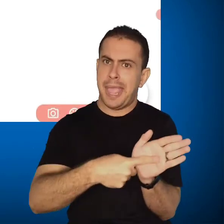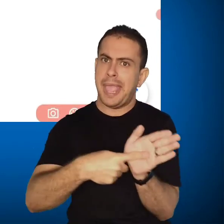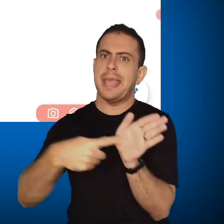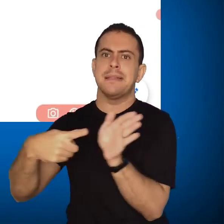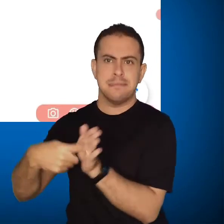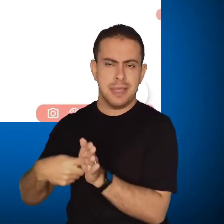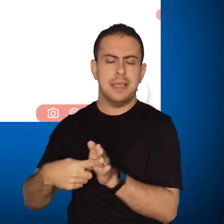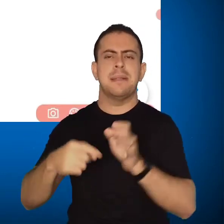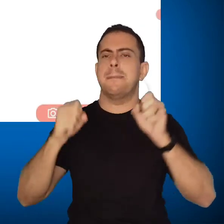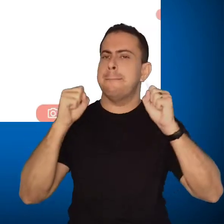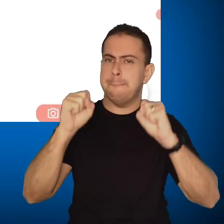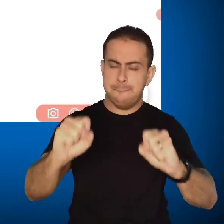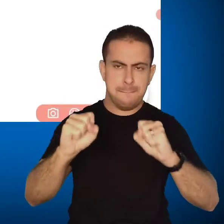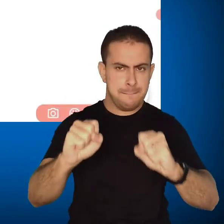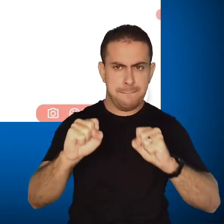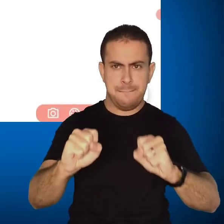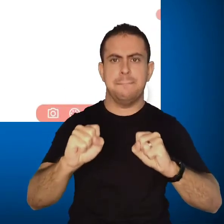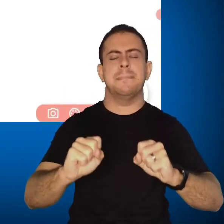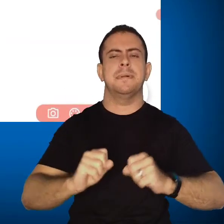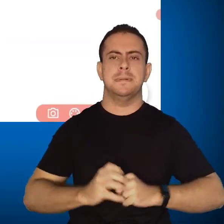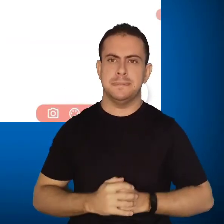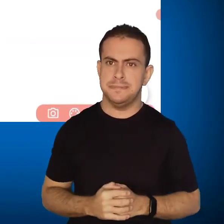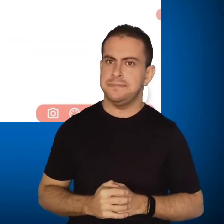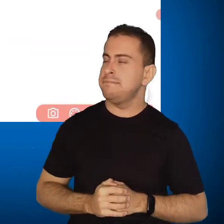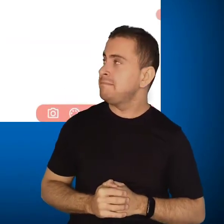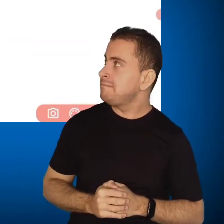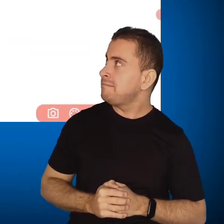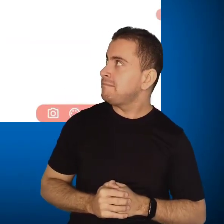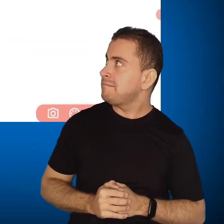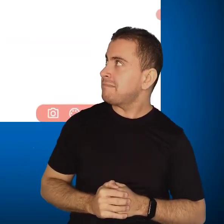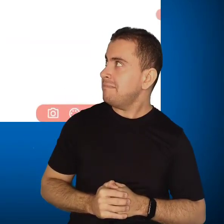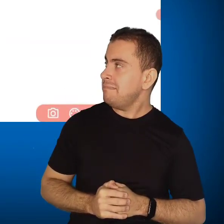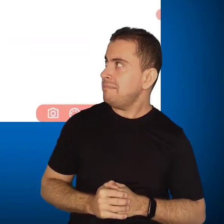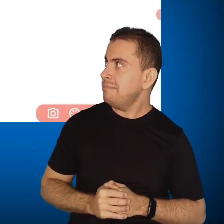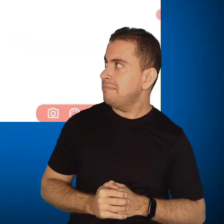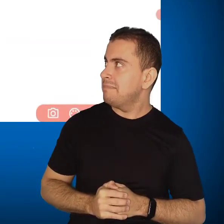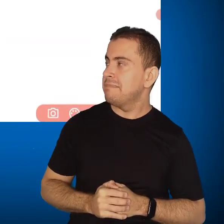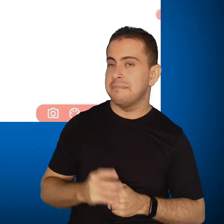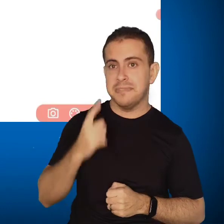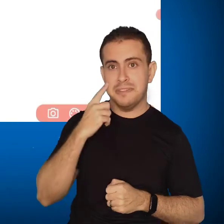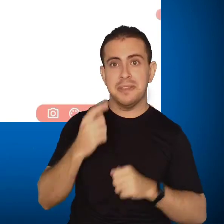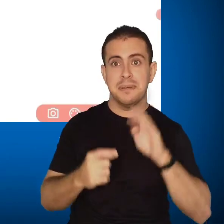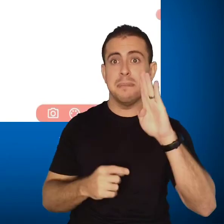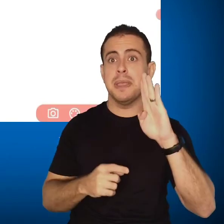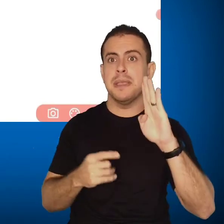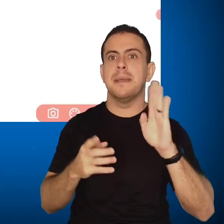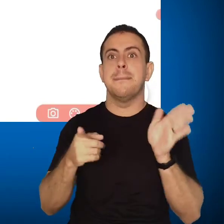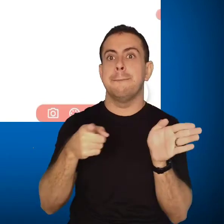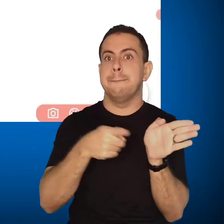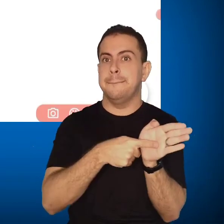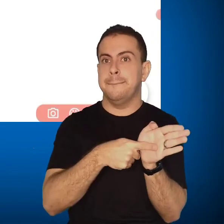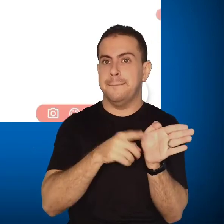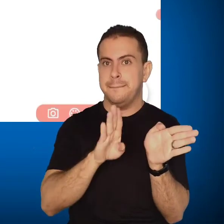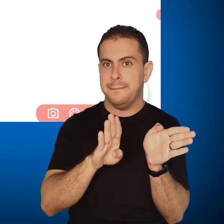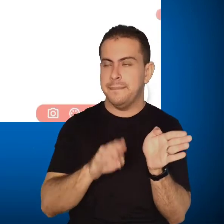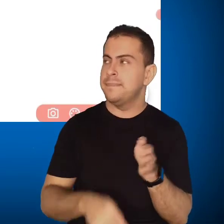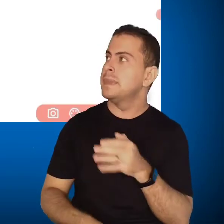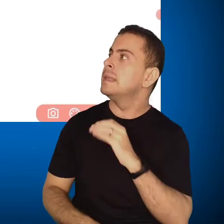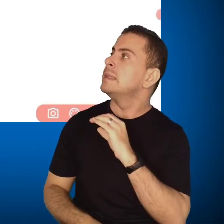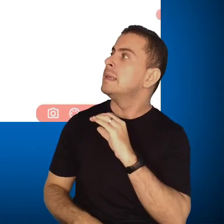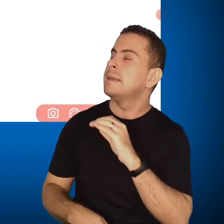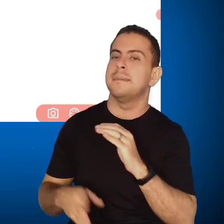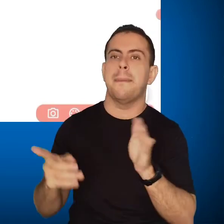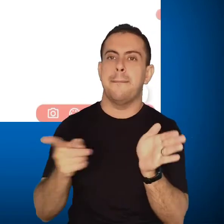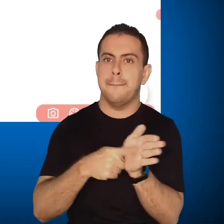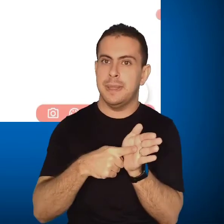Posso perfeitamente ter uma equação de segundo grau desse jeito aqui, olha. Onde você está vendo que o B é menos 4, né? O C é menos 1. Então, eles podem